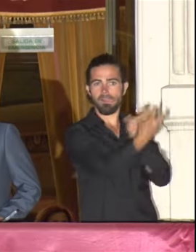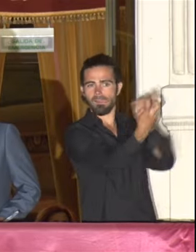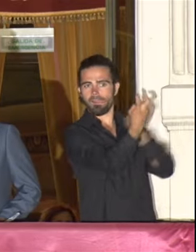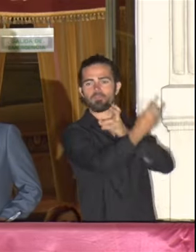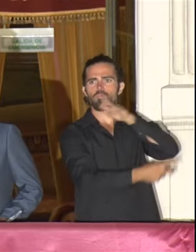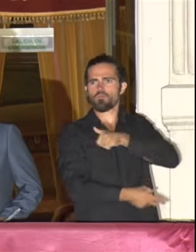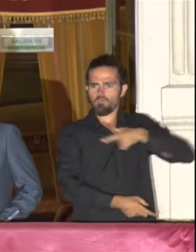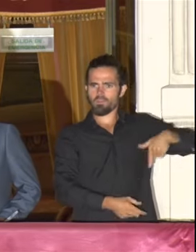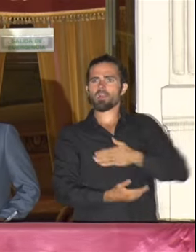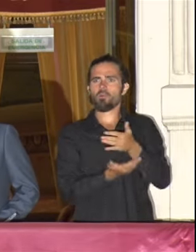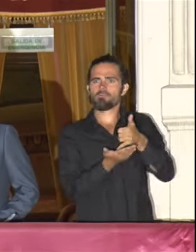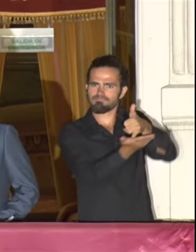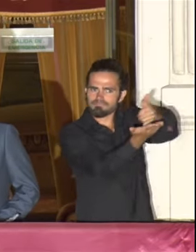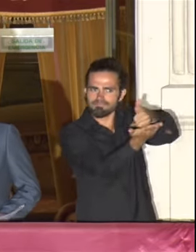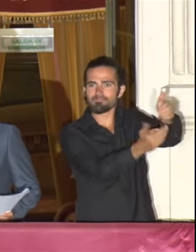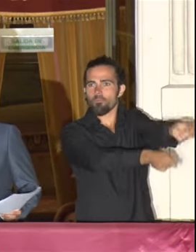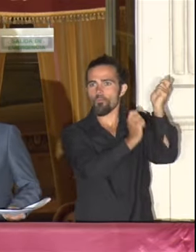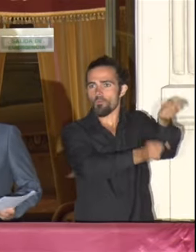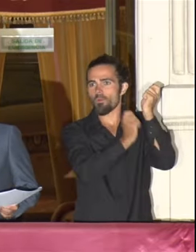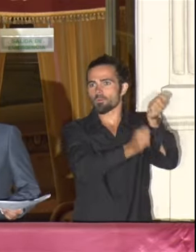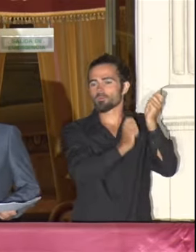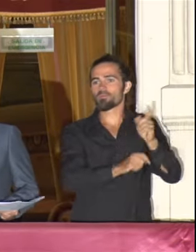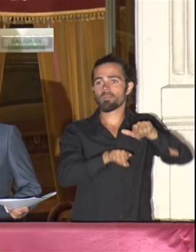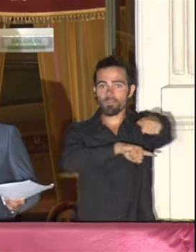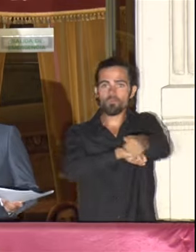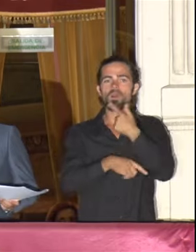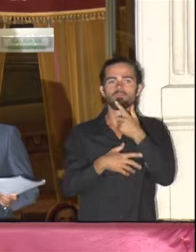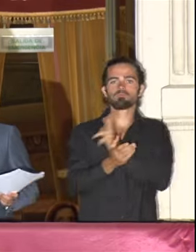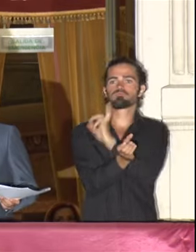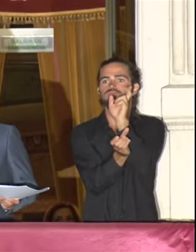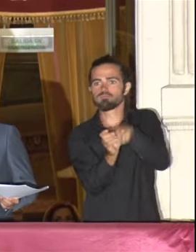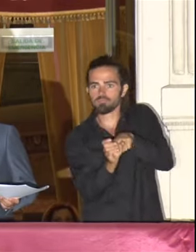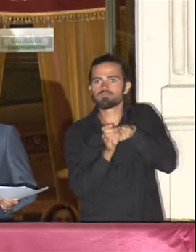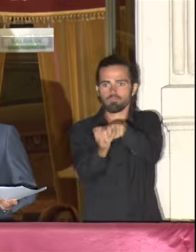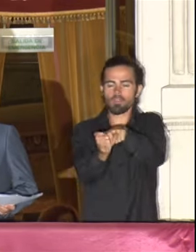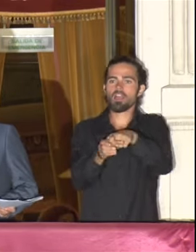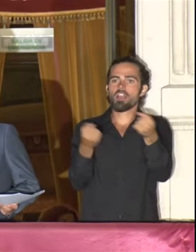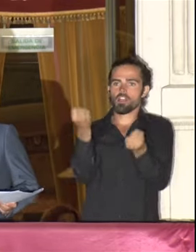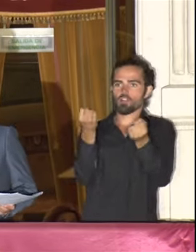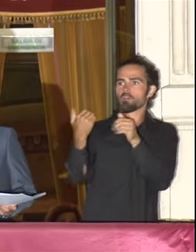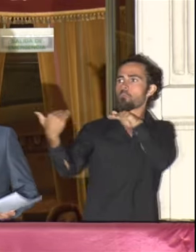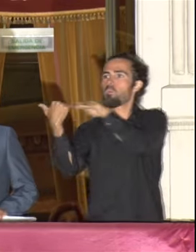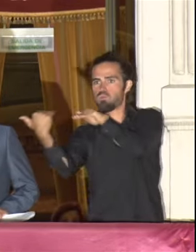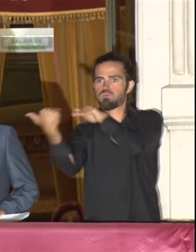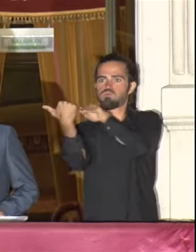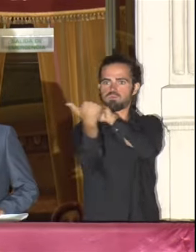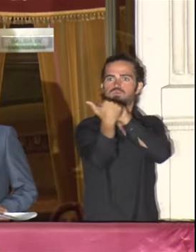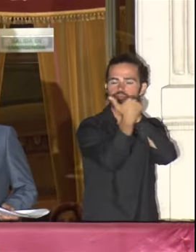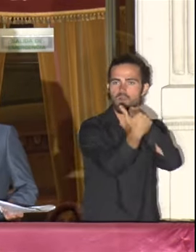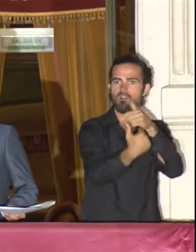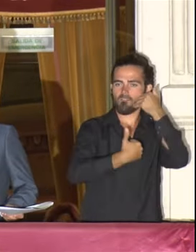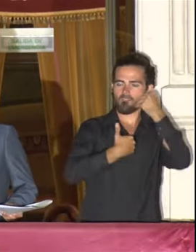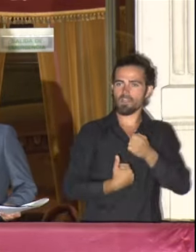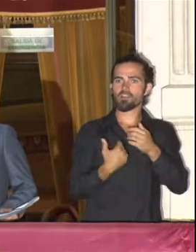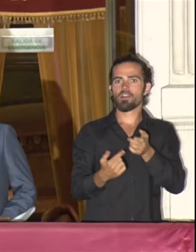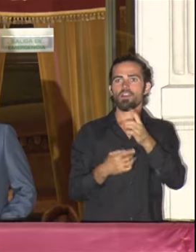Entonces nos lanzábamos a por el coche, el contacto era físico, coche contra coche. Lo